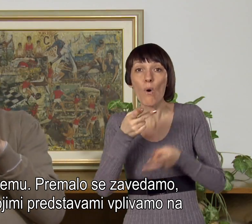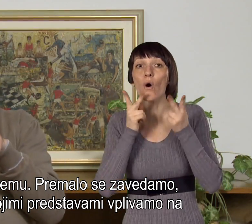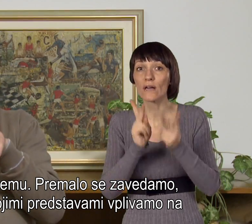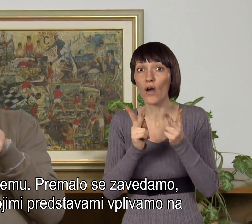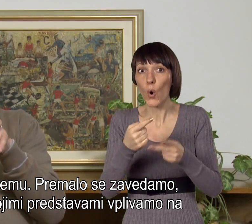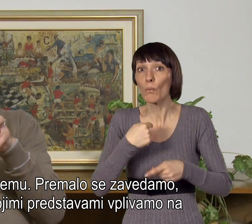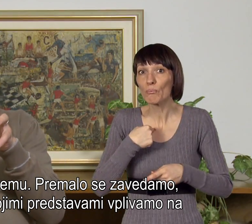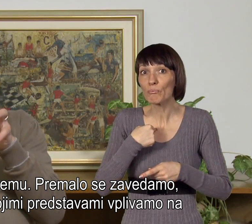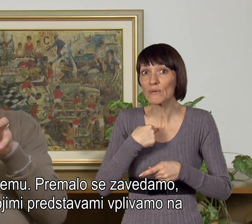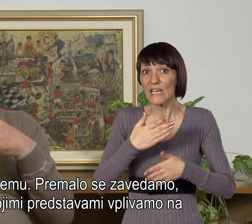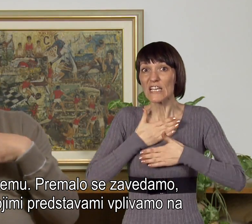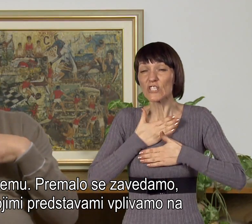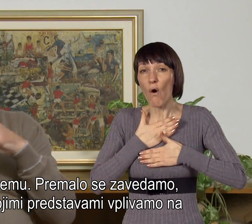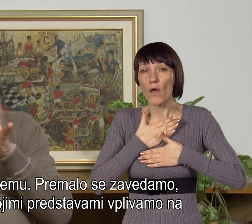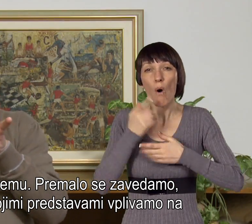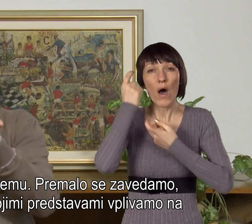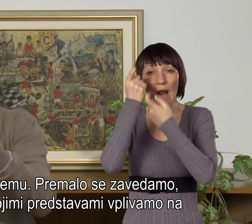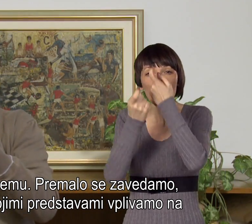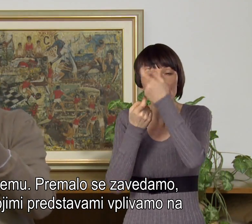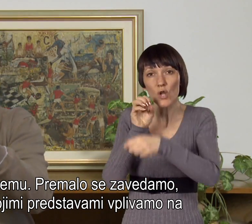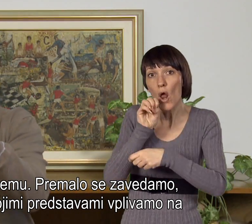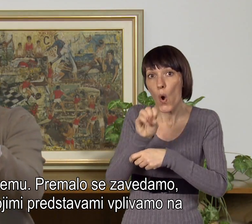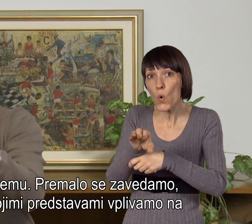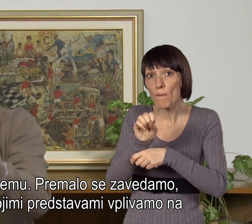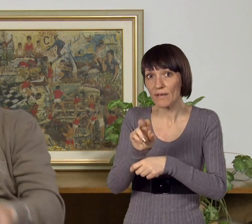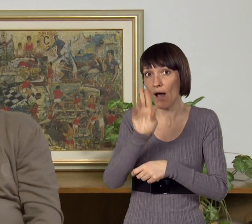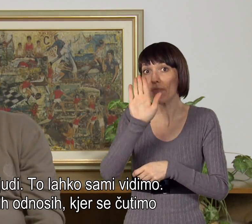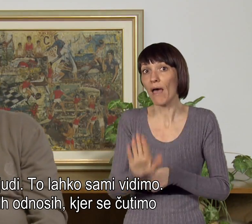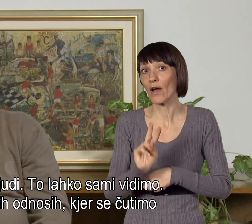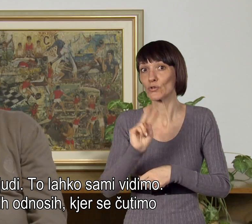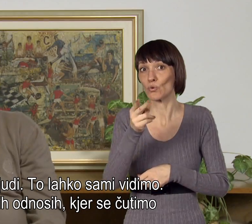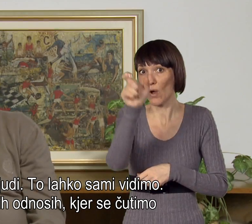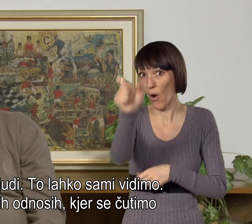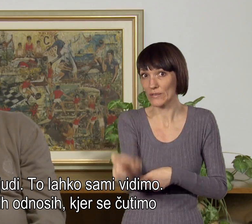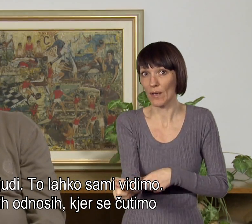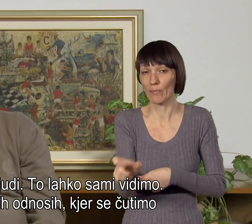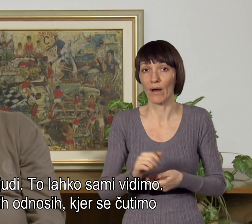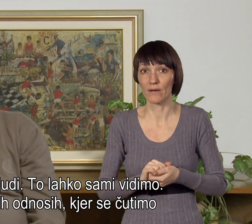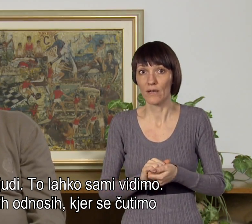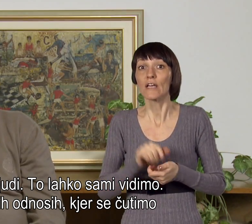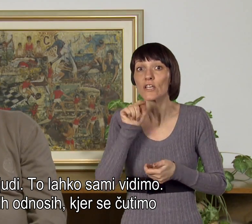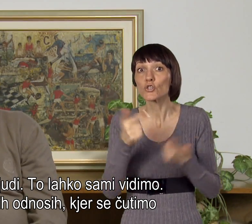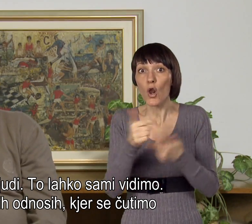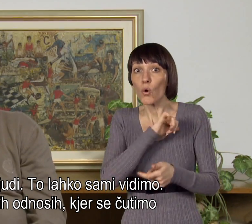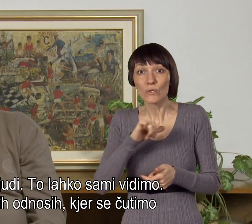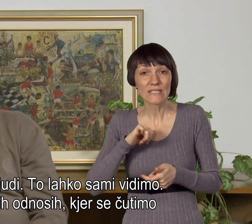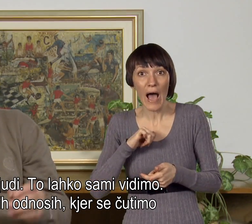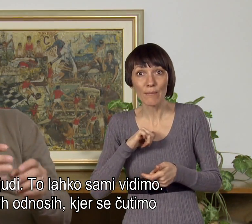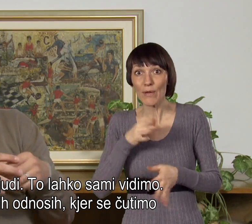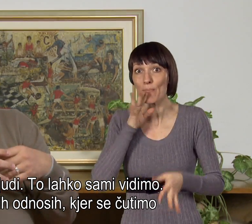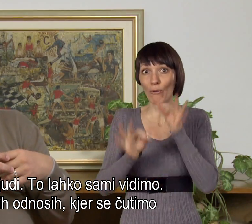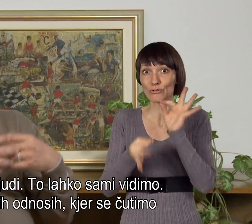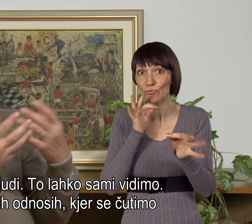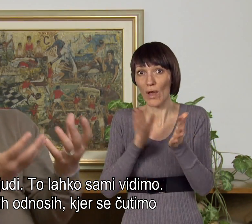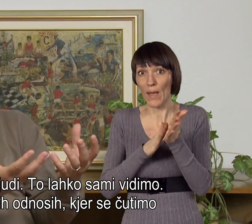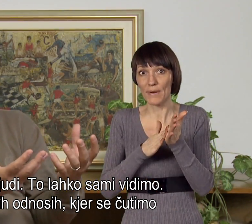s tem, kako v bistvu s svojimi predstavami tudi vplivamo na druge ljudi. In to lahko sami